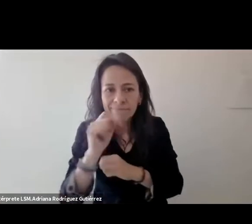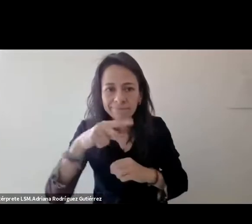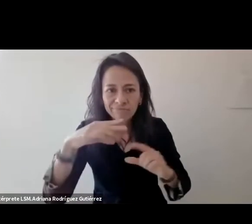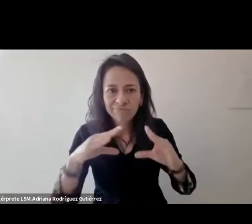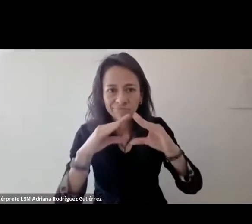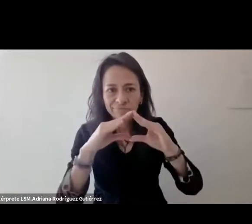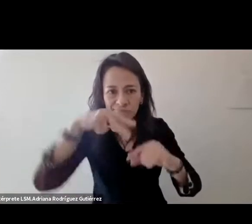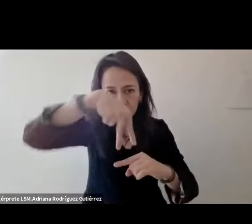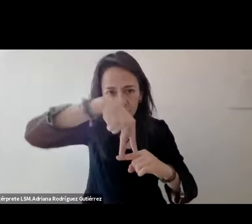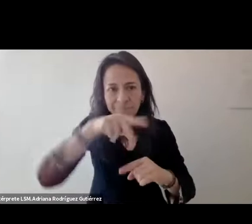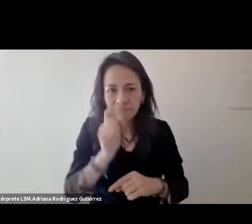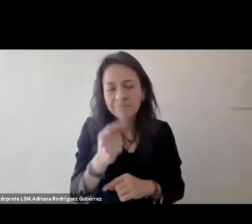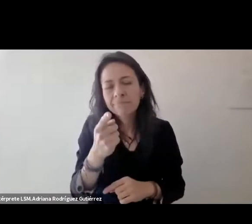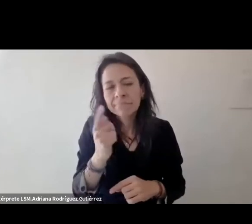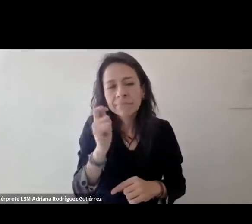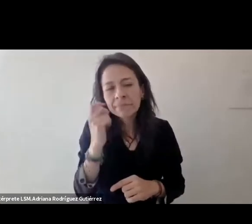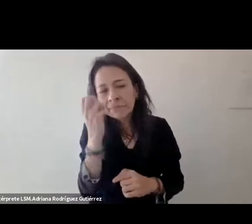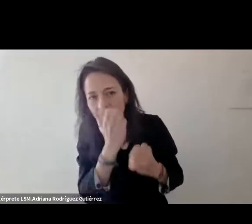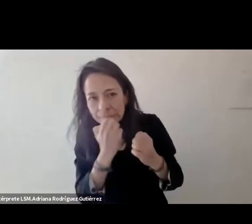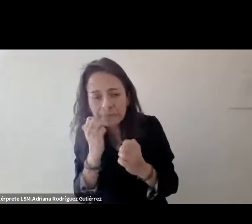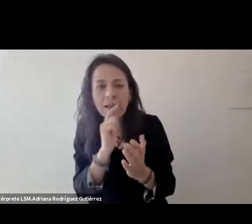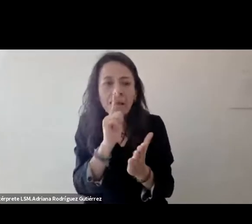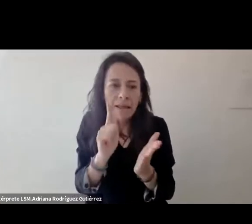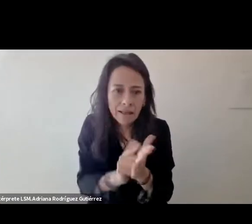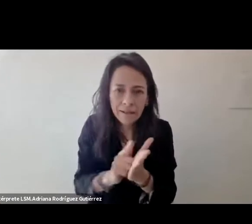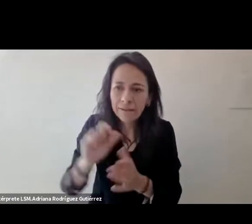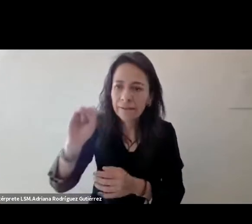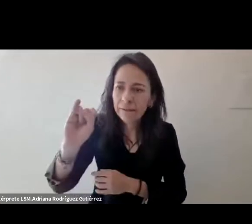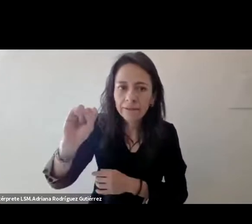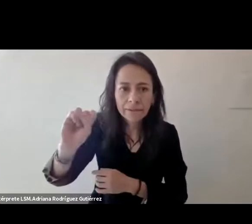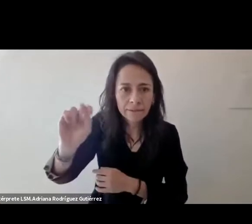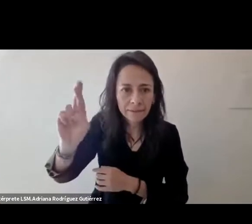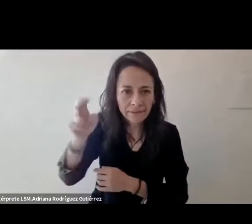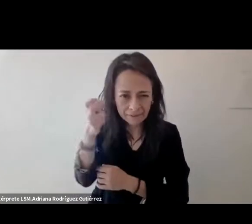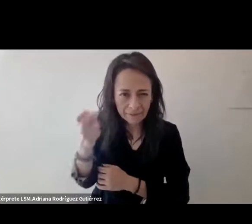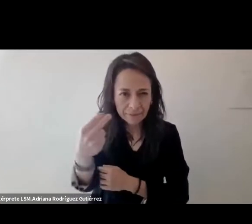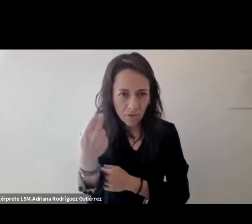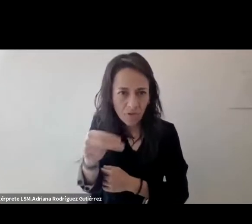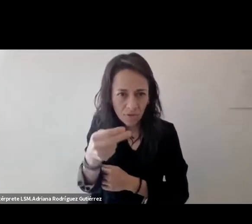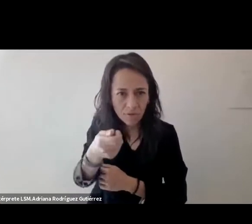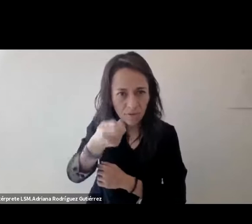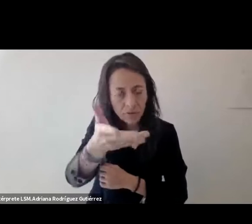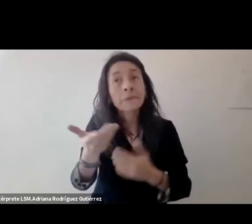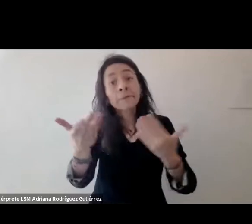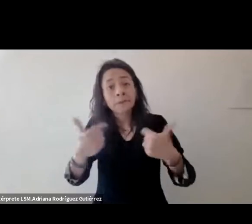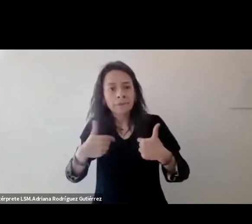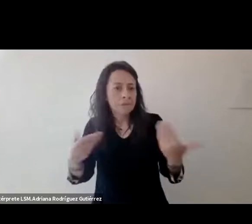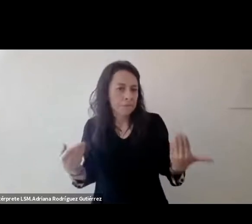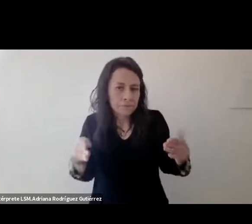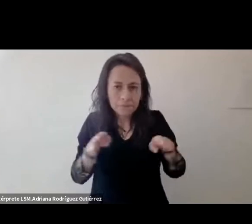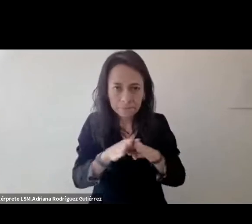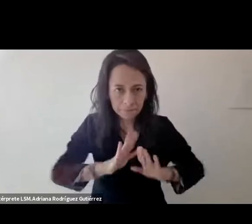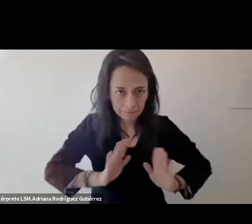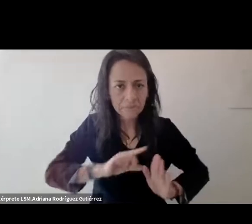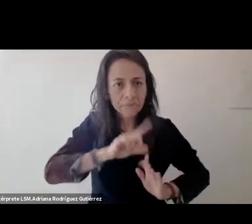del impuesto sobre la renta, ¿no? Y bien, bueno, y creemos, aquí yo cerraría y luego le doy la